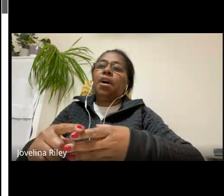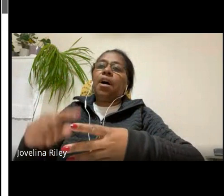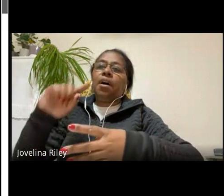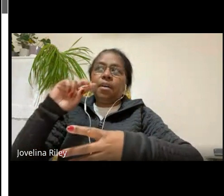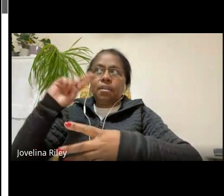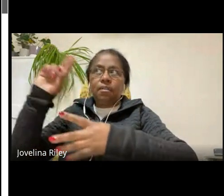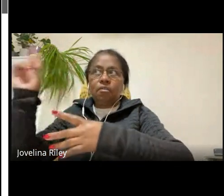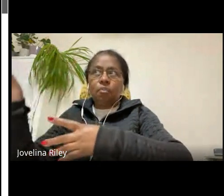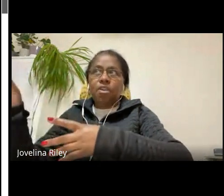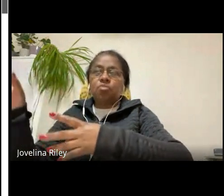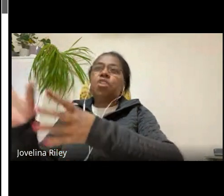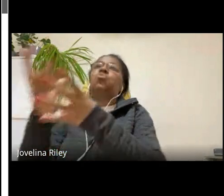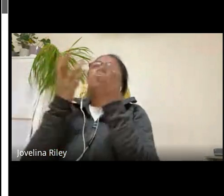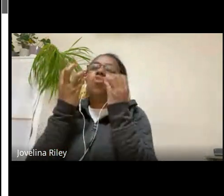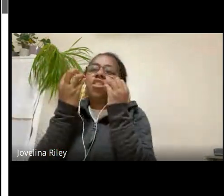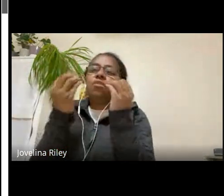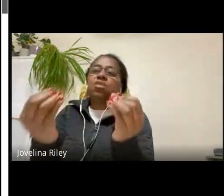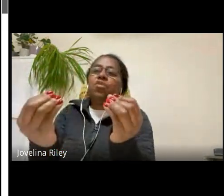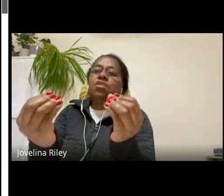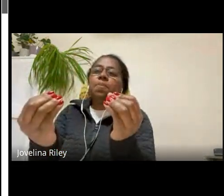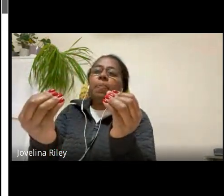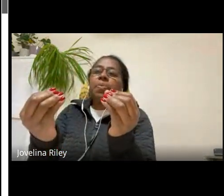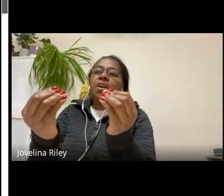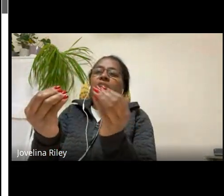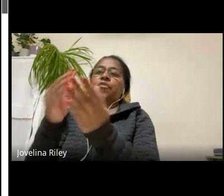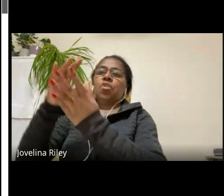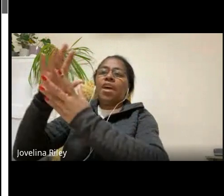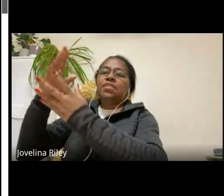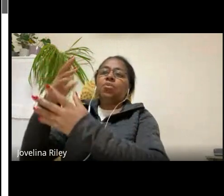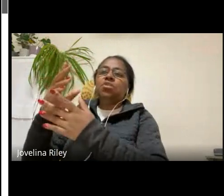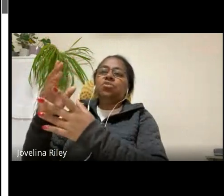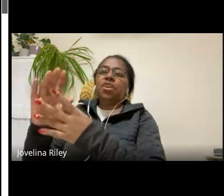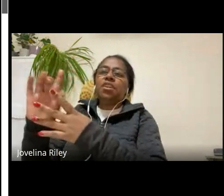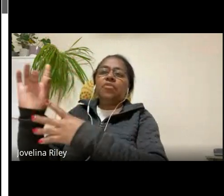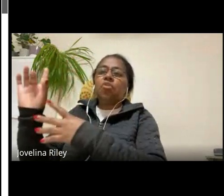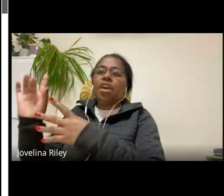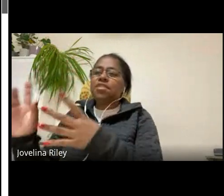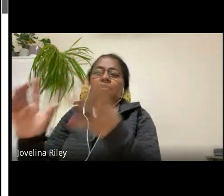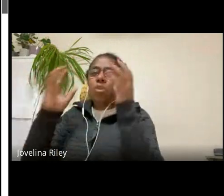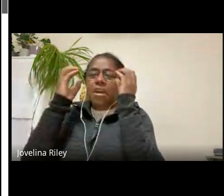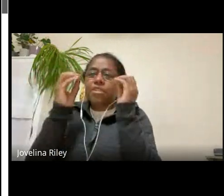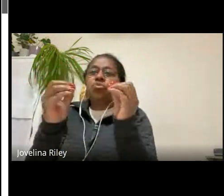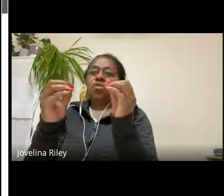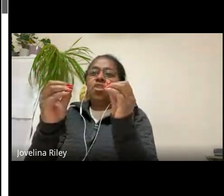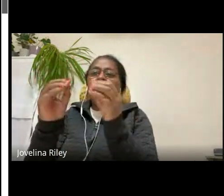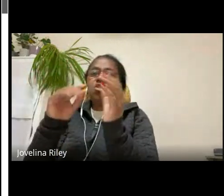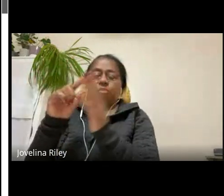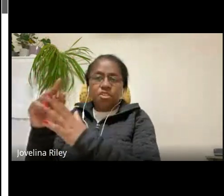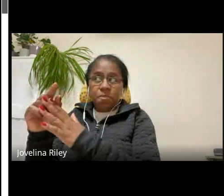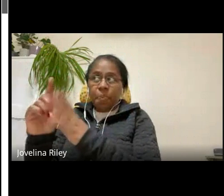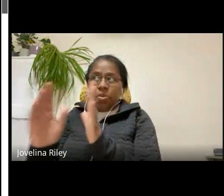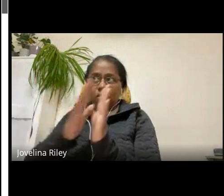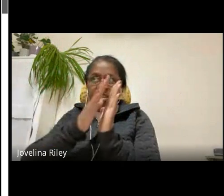muito a começo, porque tudo foi Deus que fez. E a floresta, quando a gente vê aqui na floresta, o encanto que fica,